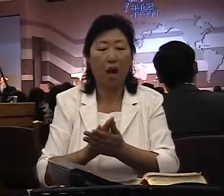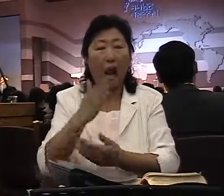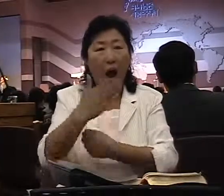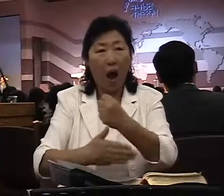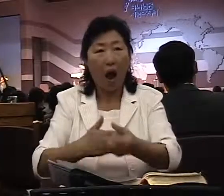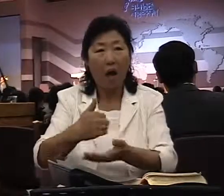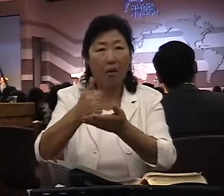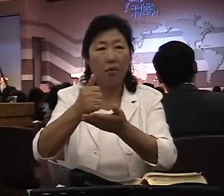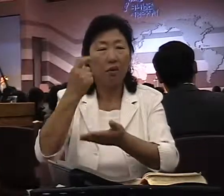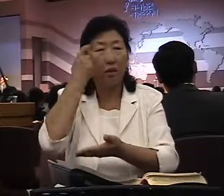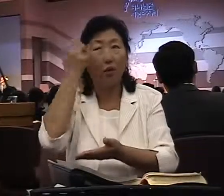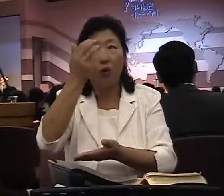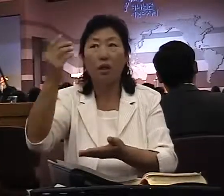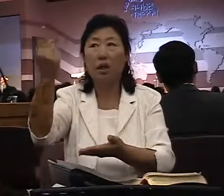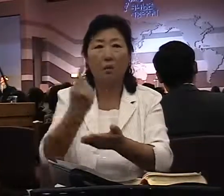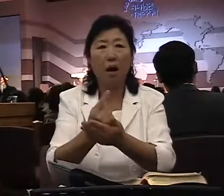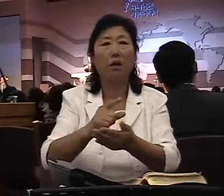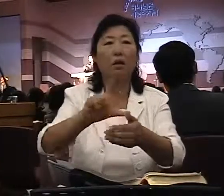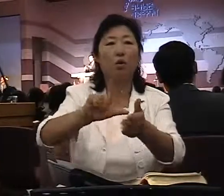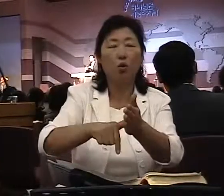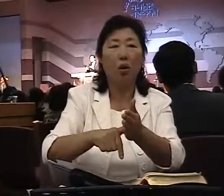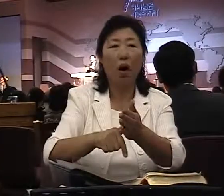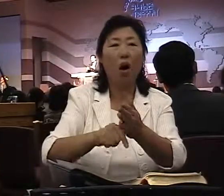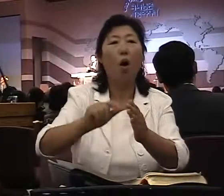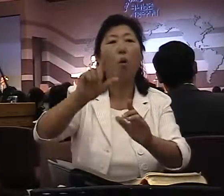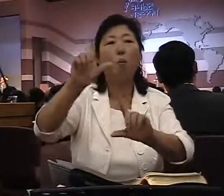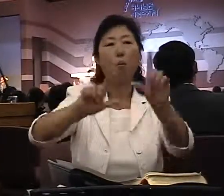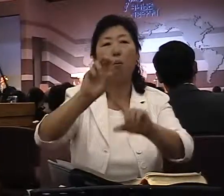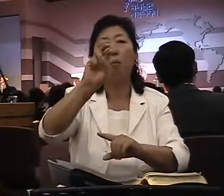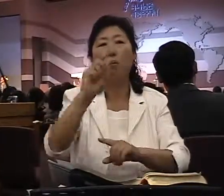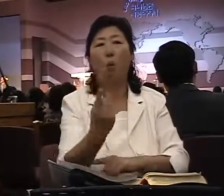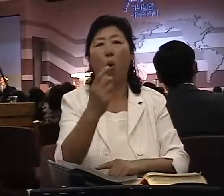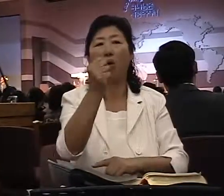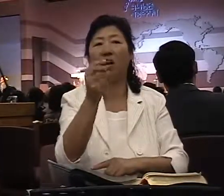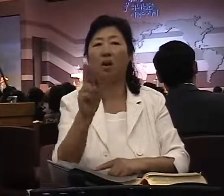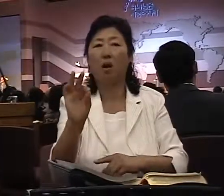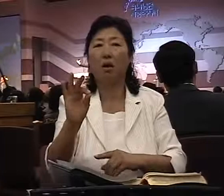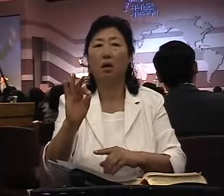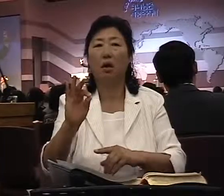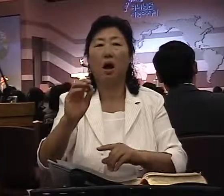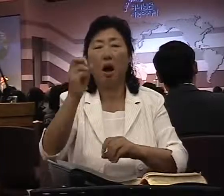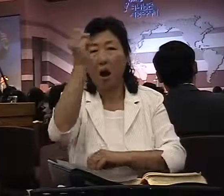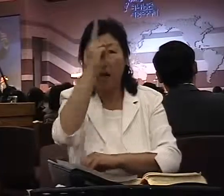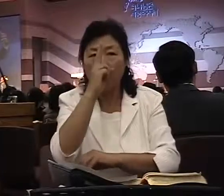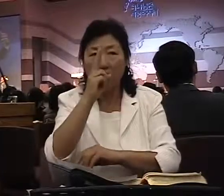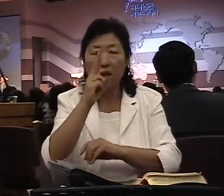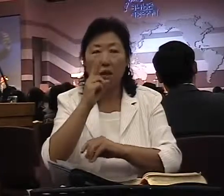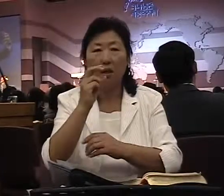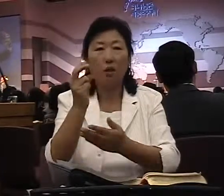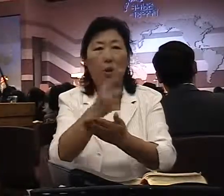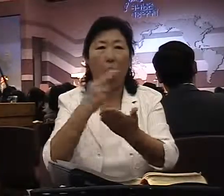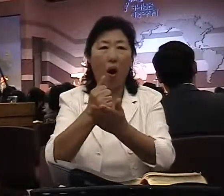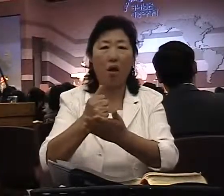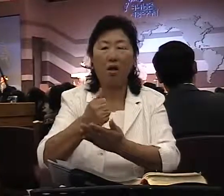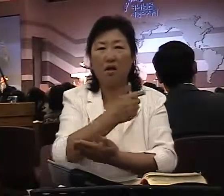임하는 순간 모형이 갑자기 여호와의 큰 군대로 변합니다. 성령이 임하기